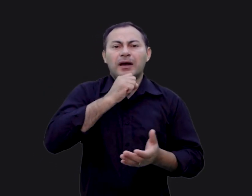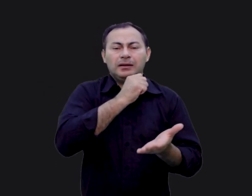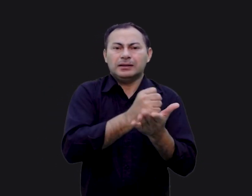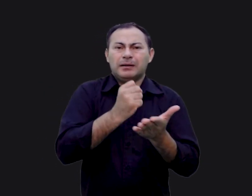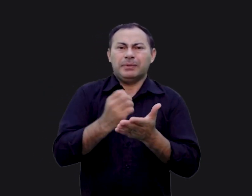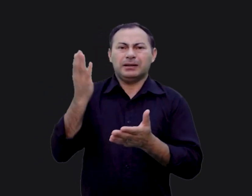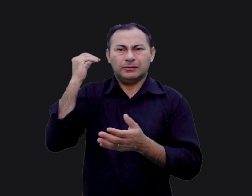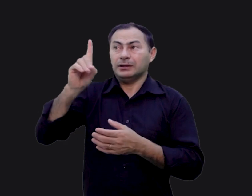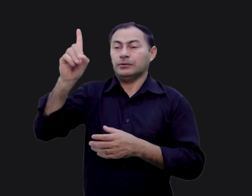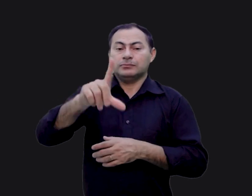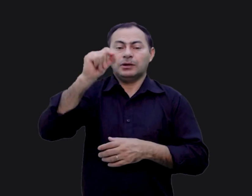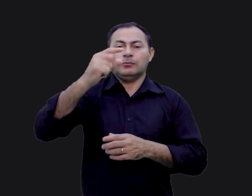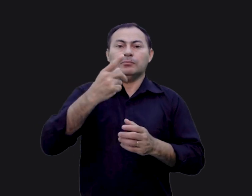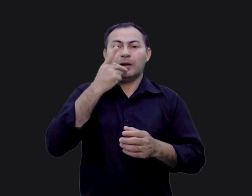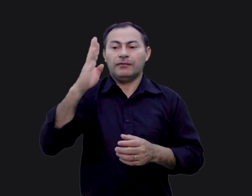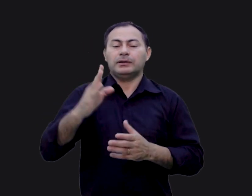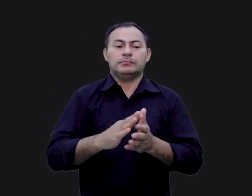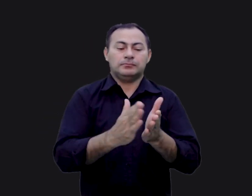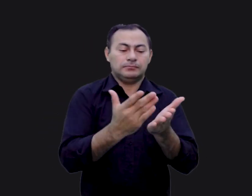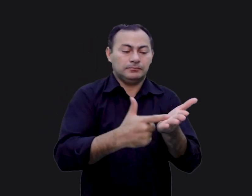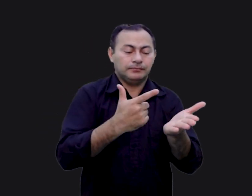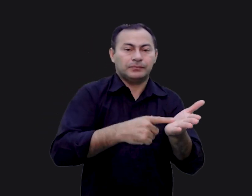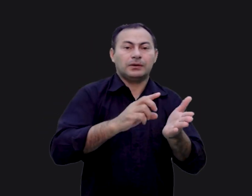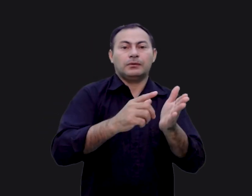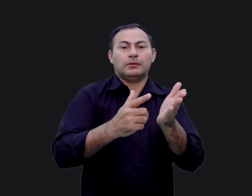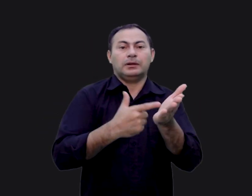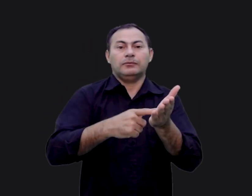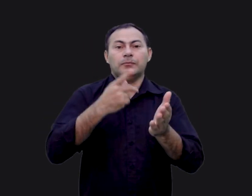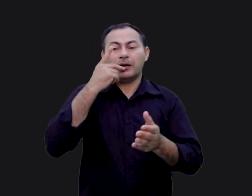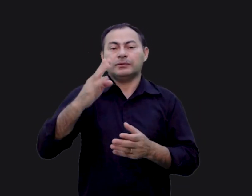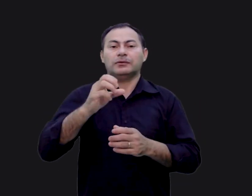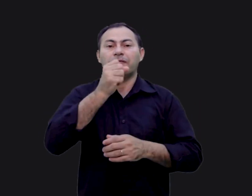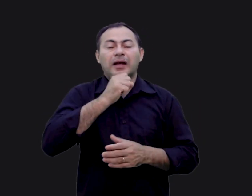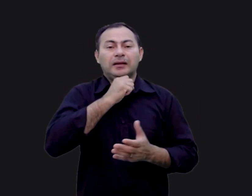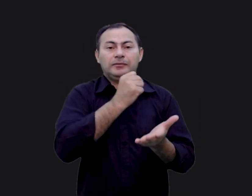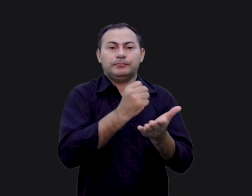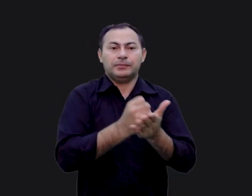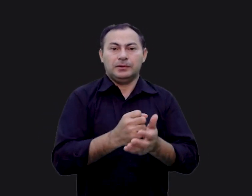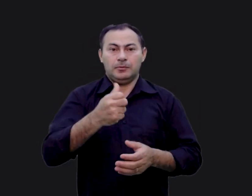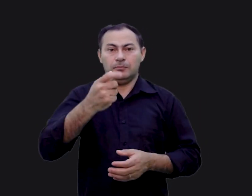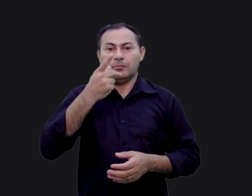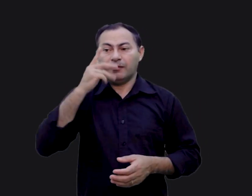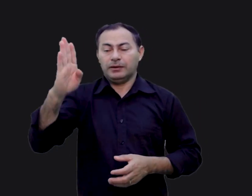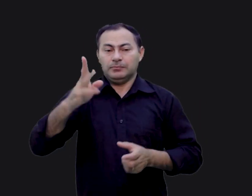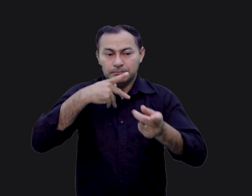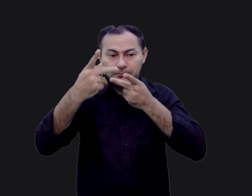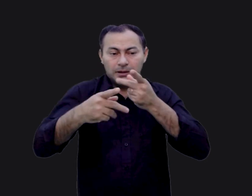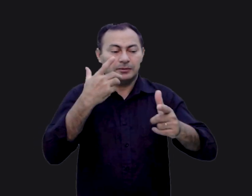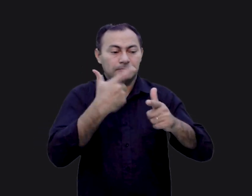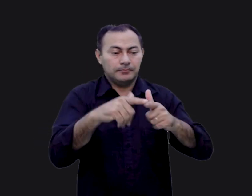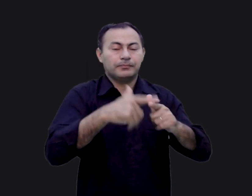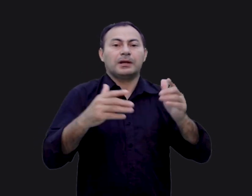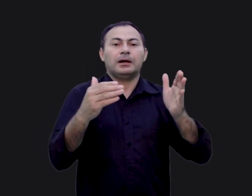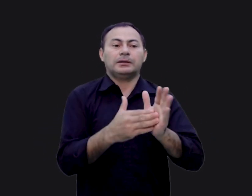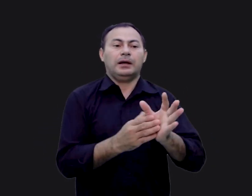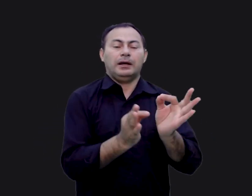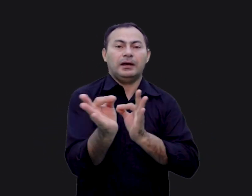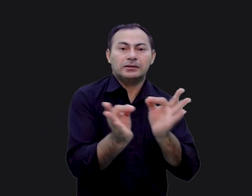levantava um profeta que então escrevia um dos livros proféticos do Velho Testamento. O profeta falava sobre aquele obstáculo até que ele